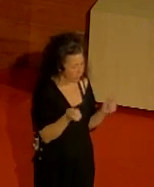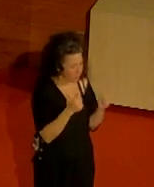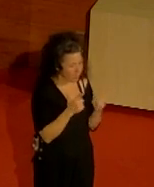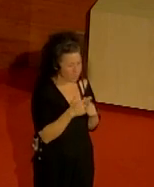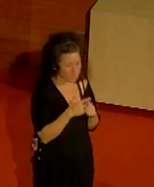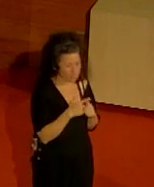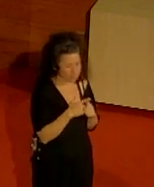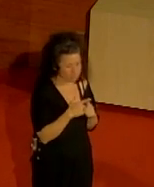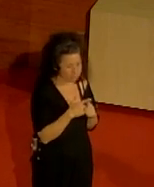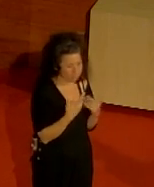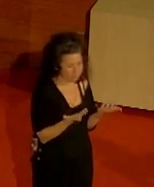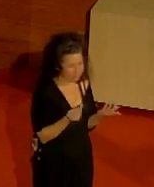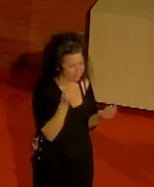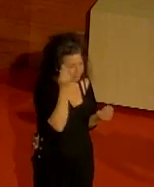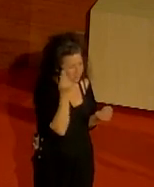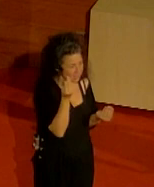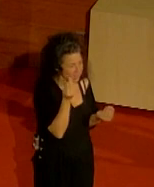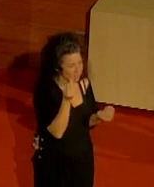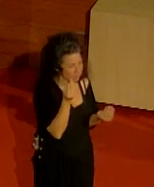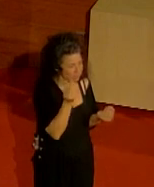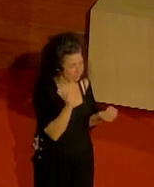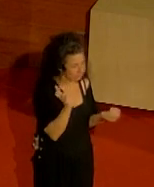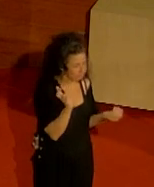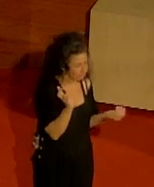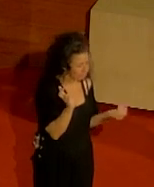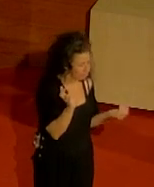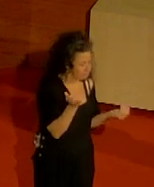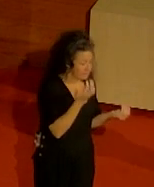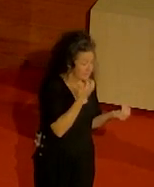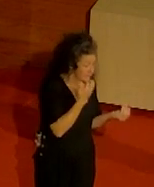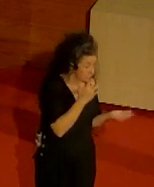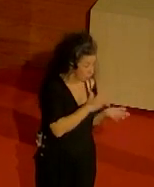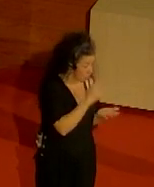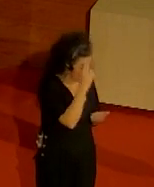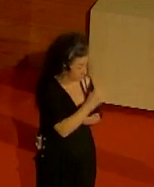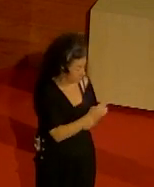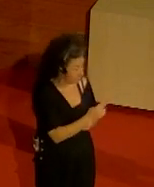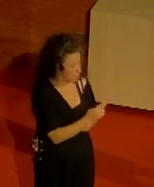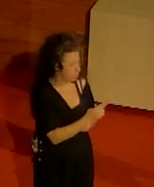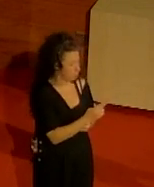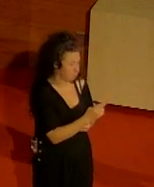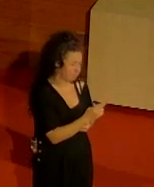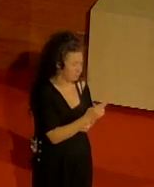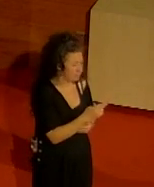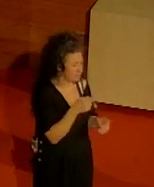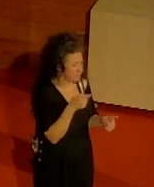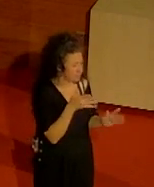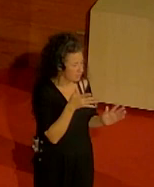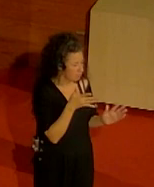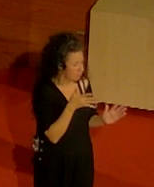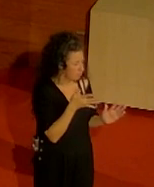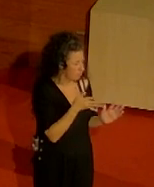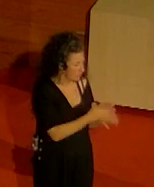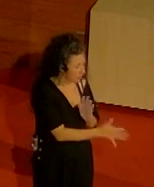Creo que tiene sentido, siempre que lo hagas con respeto, creo que es importante, pero a la misma vez,